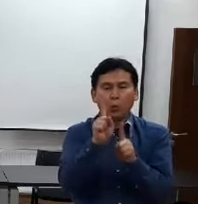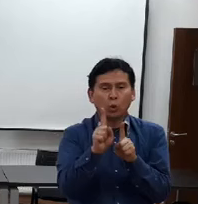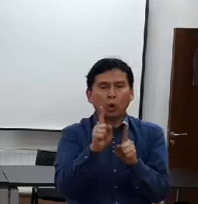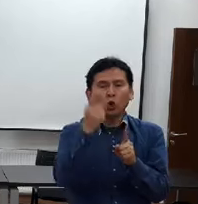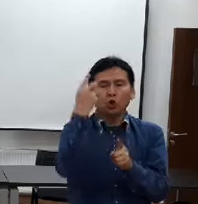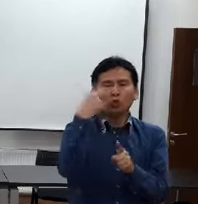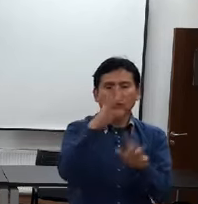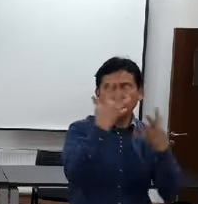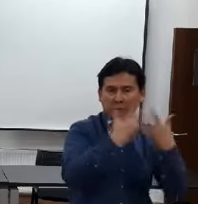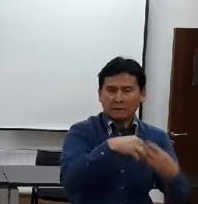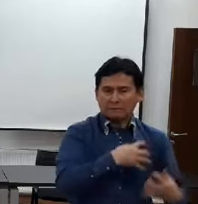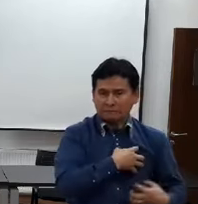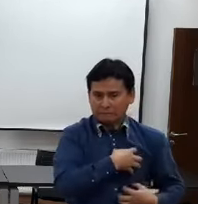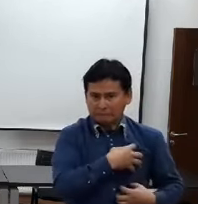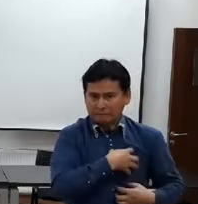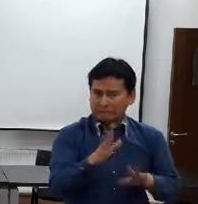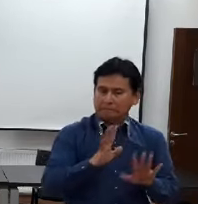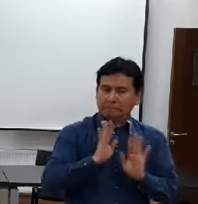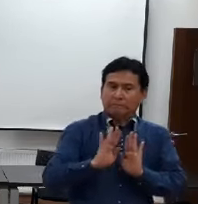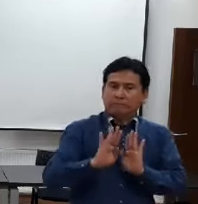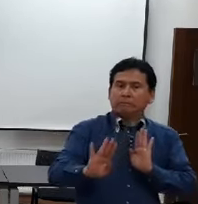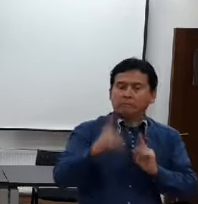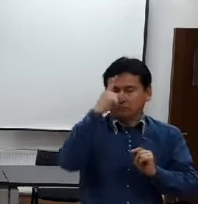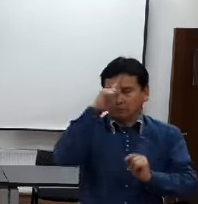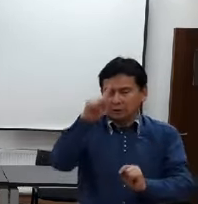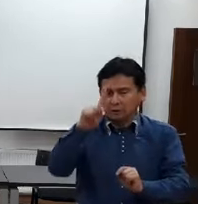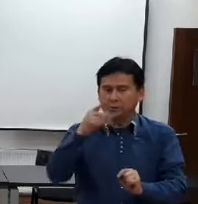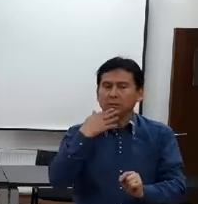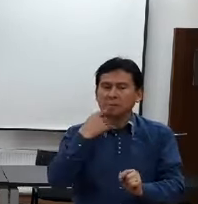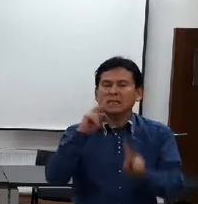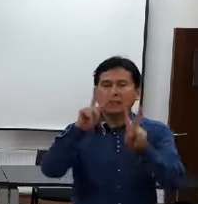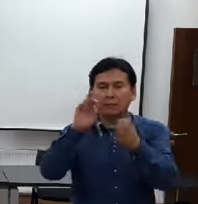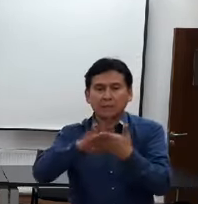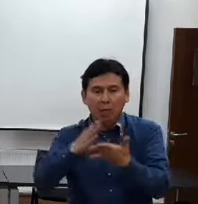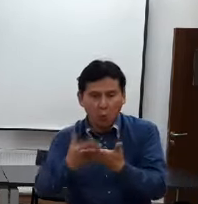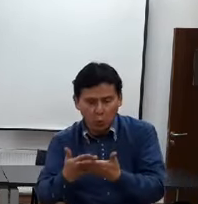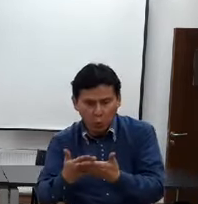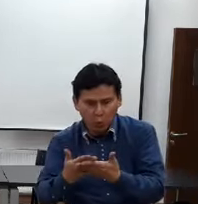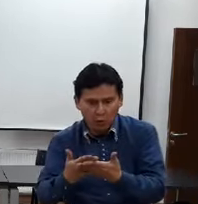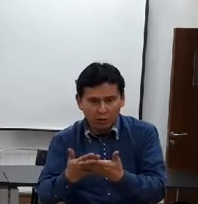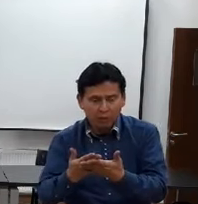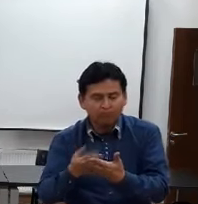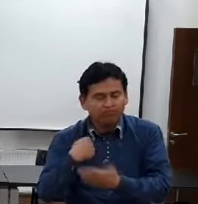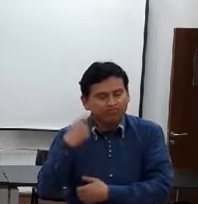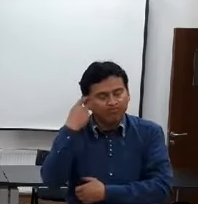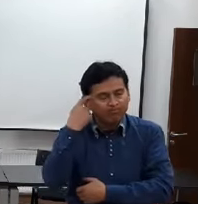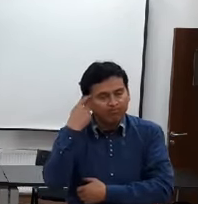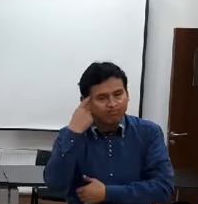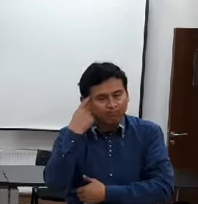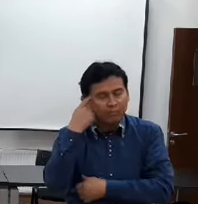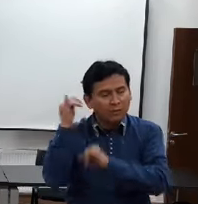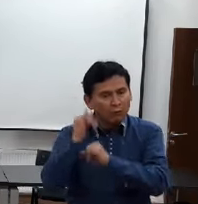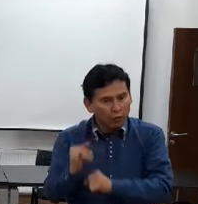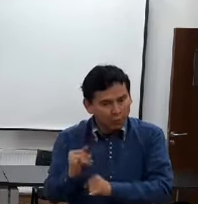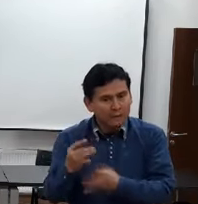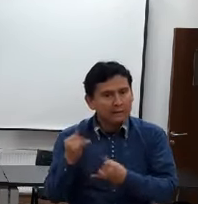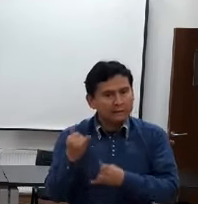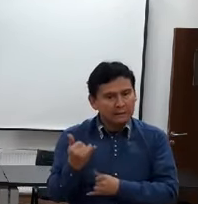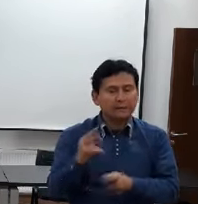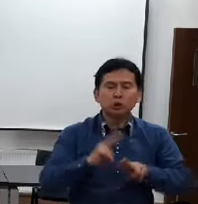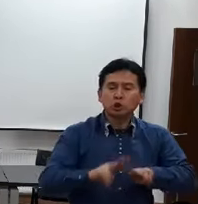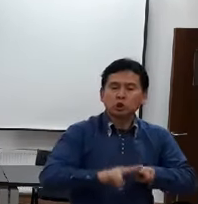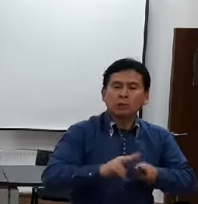probables o posibles proveedores pero además sanitariamente se repensó esta estrategia y